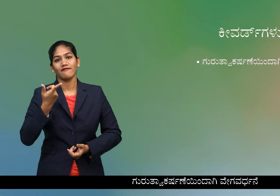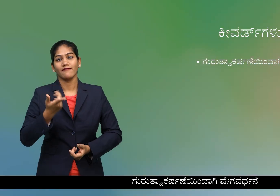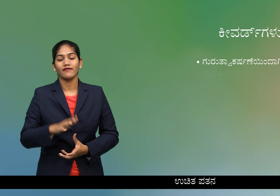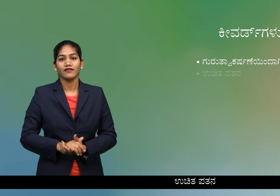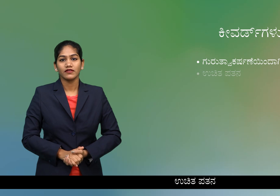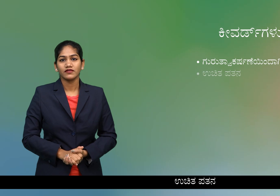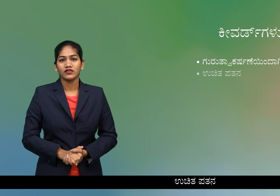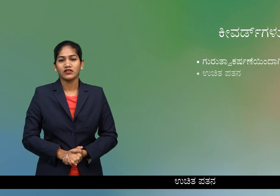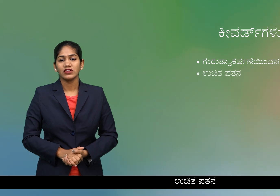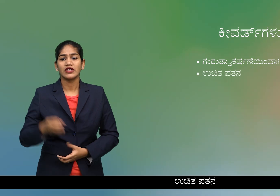ಉಚಿತ ಪತನ,